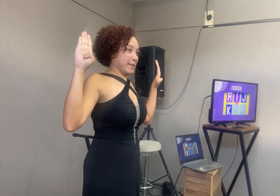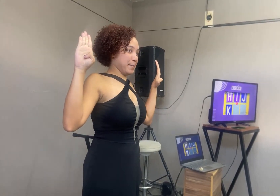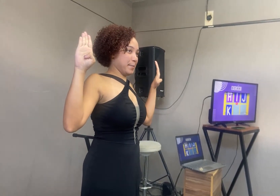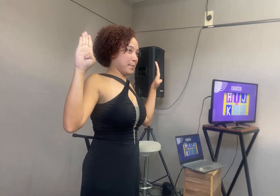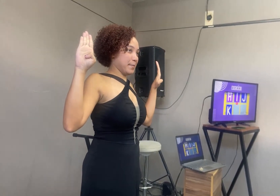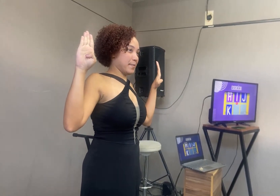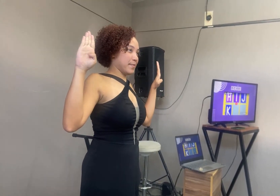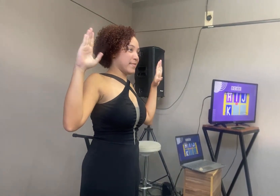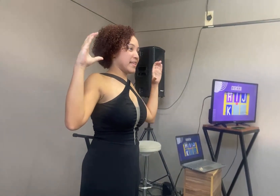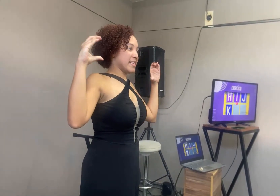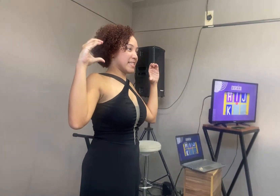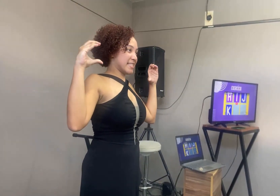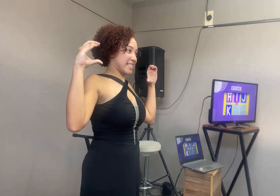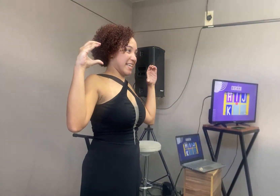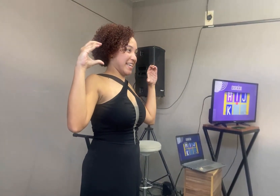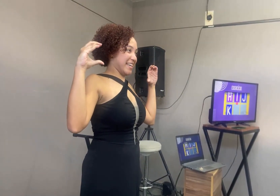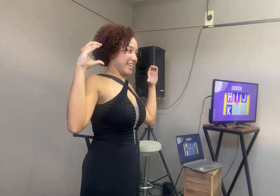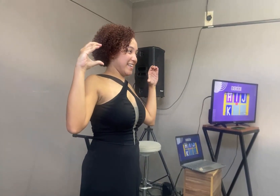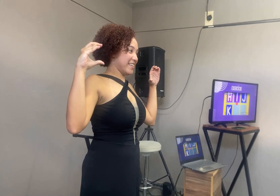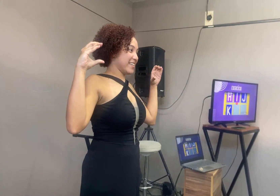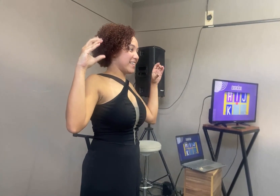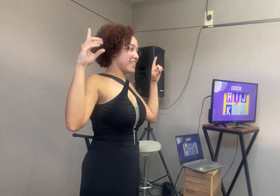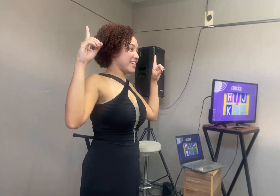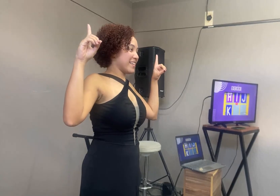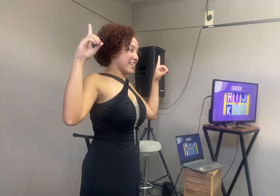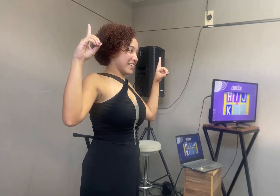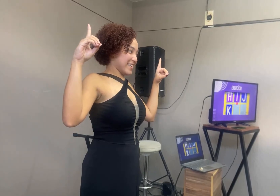B, C,